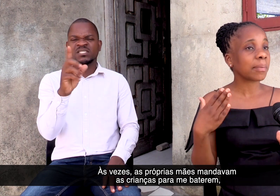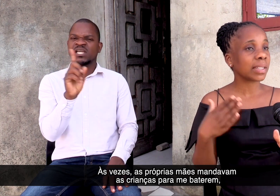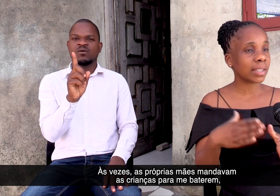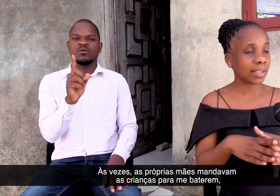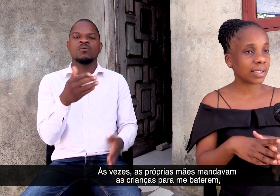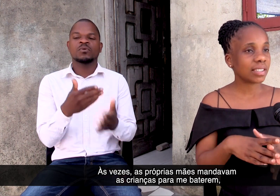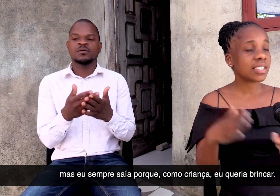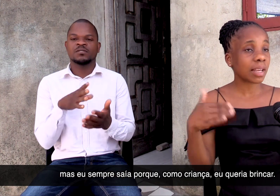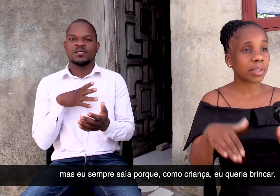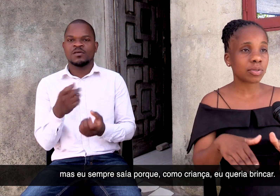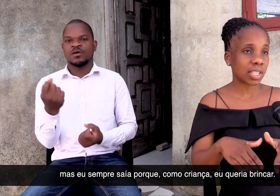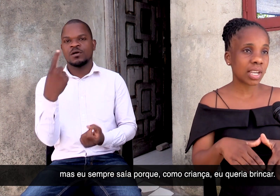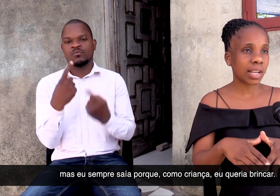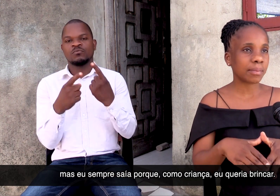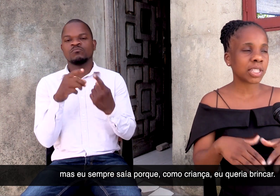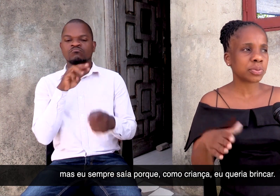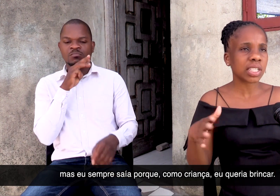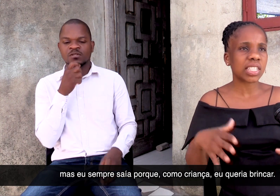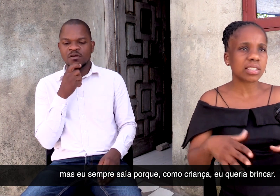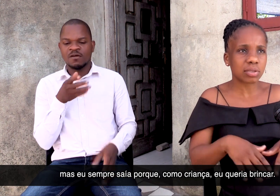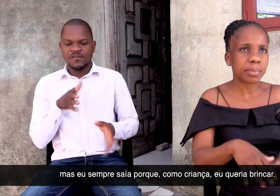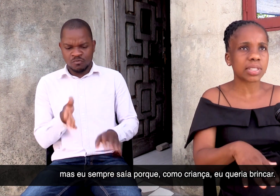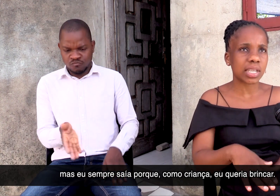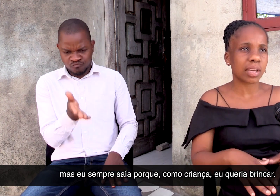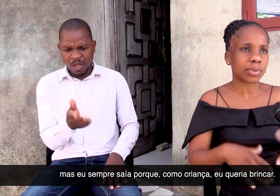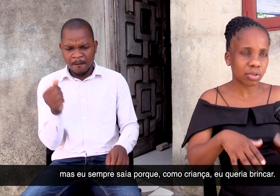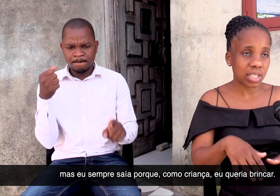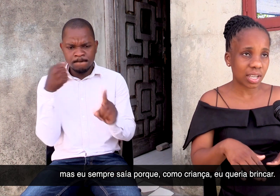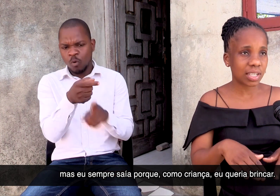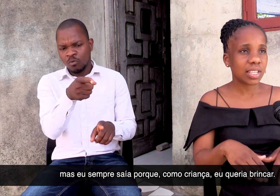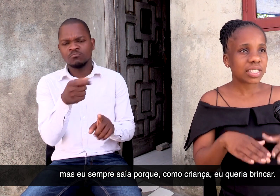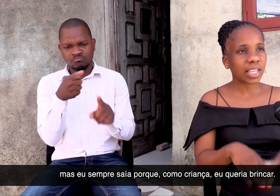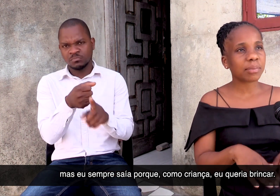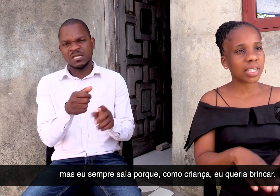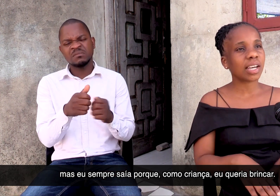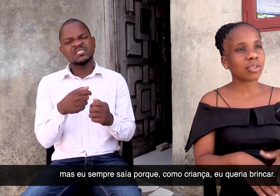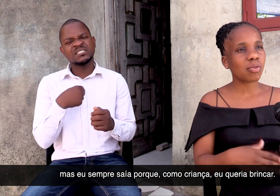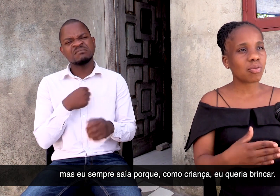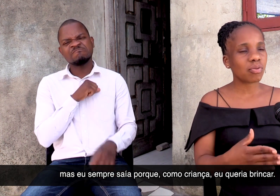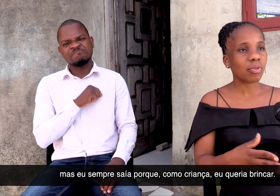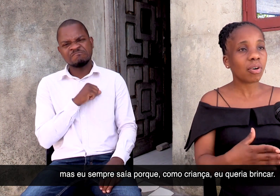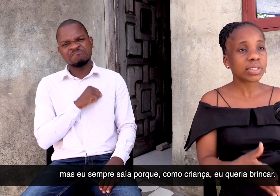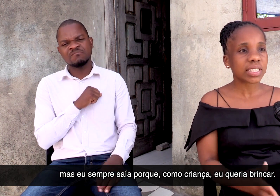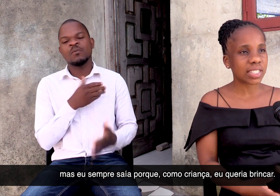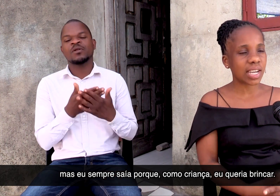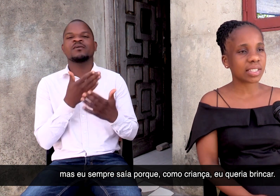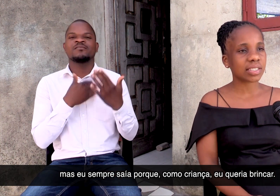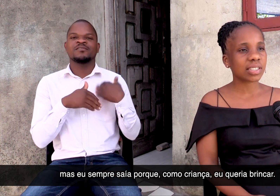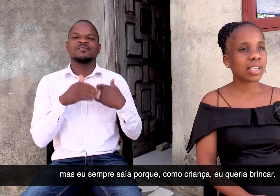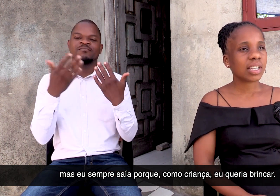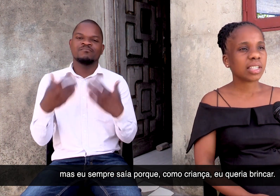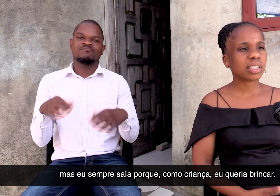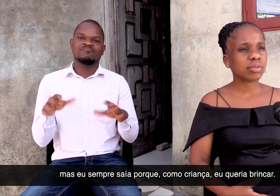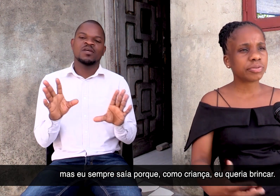crianças para me bater, sempre que eu saía lá. Mas por ser criança eu sempre saía, porque eu queria estar a brincar com outras